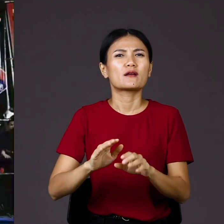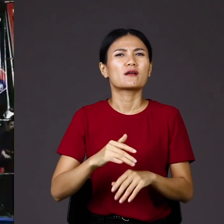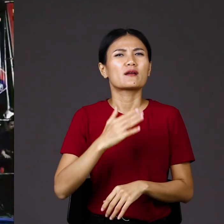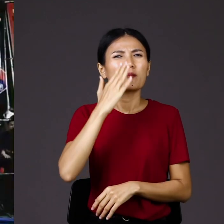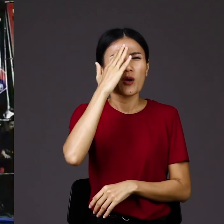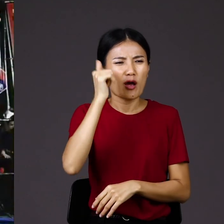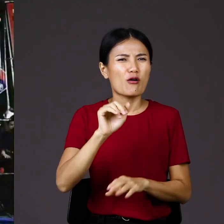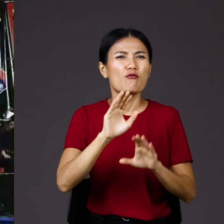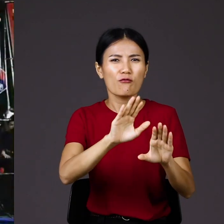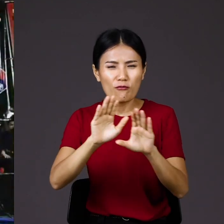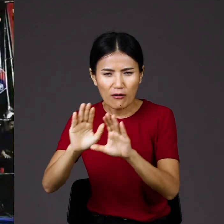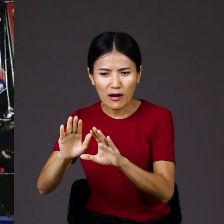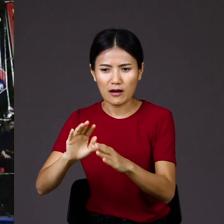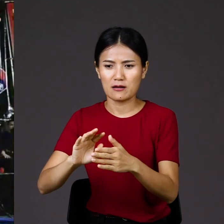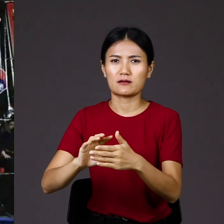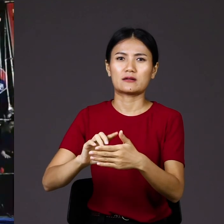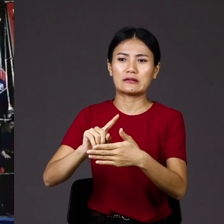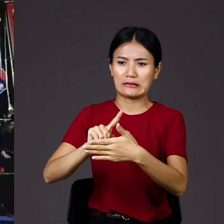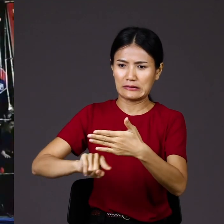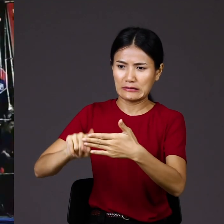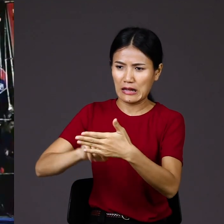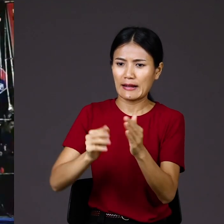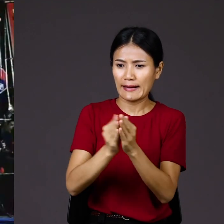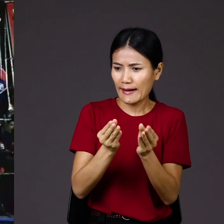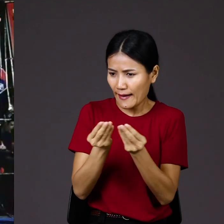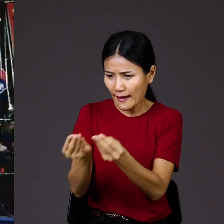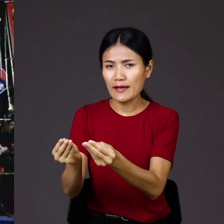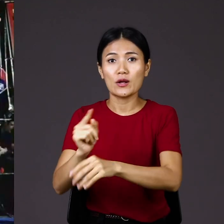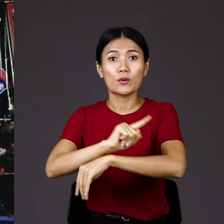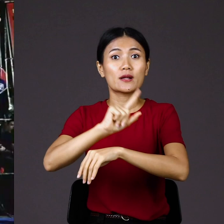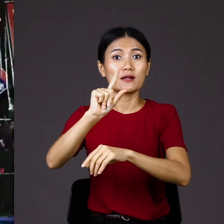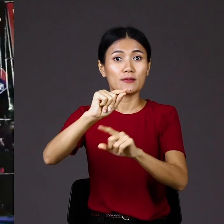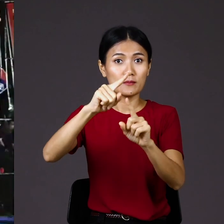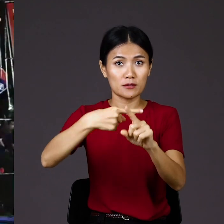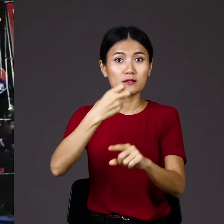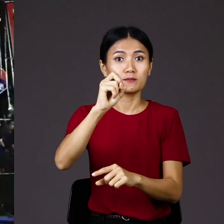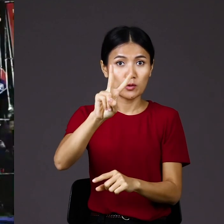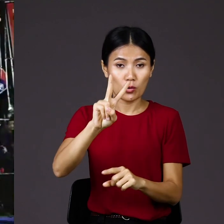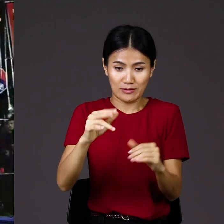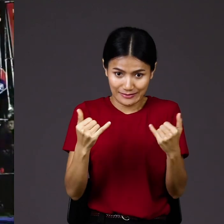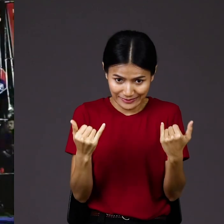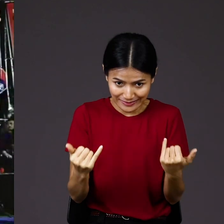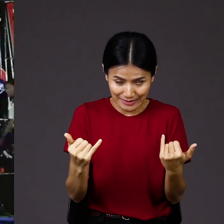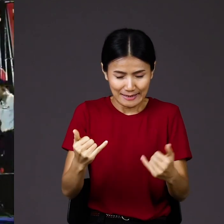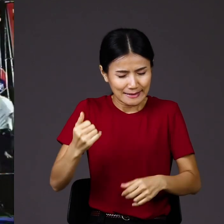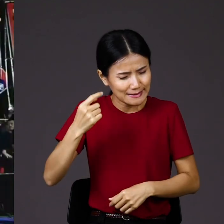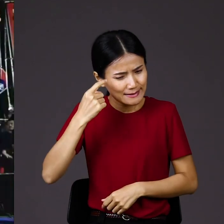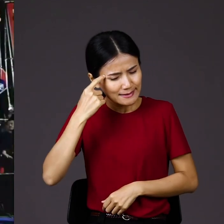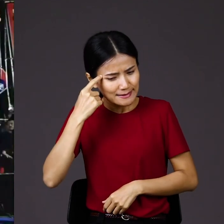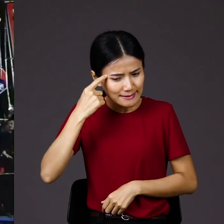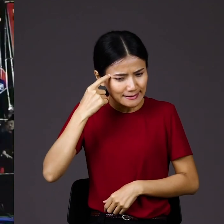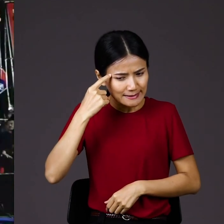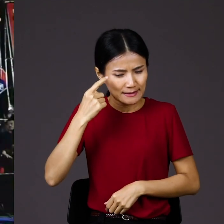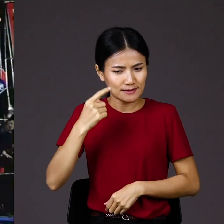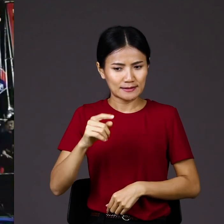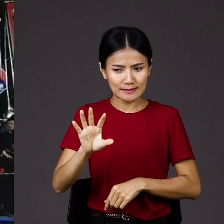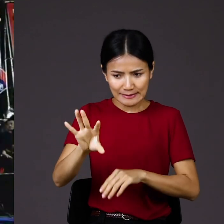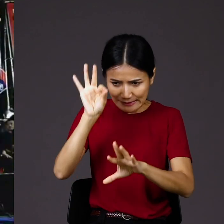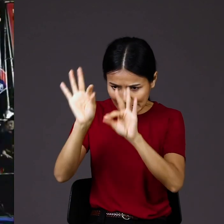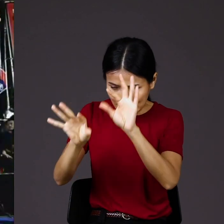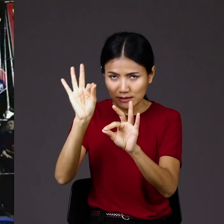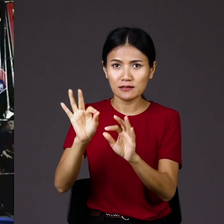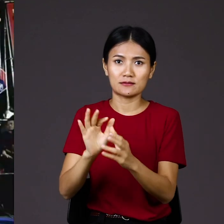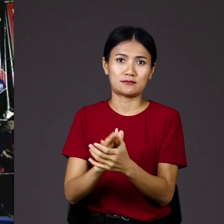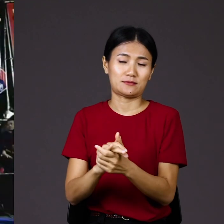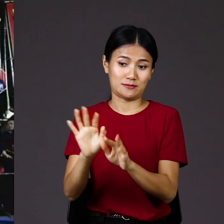อีก4ปีข้างหน้าวันที่20ธันวาคมนี้ตัดสินใจกันให้ดีครับ